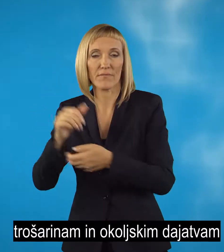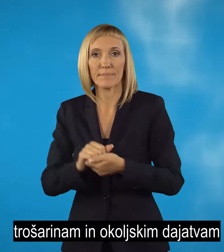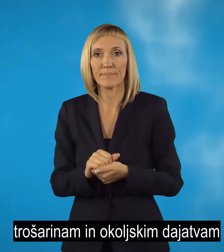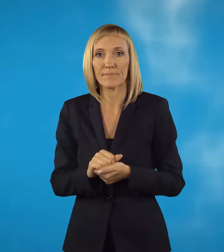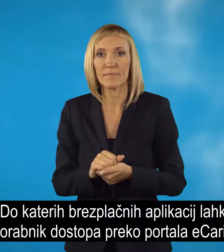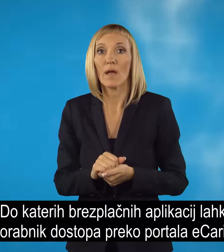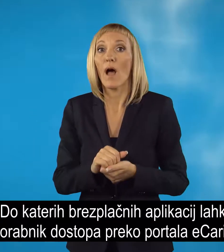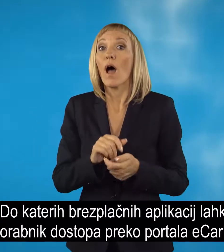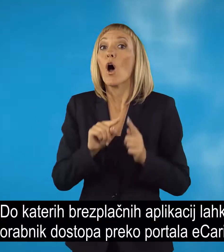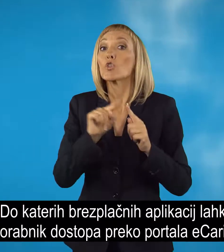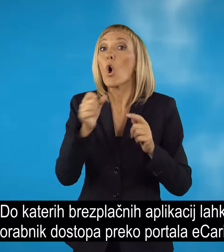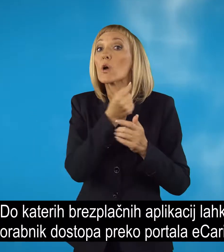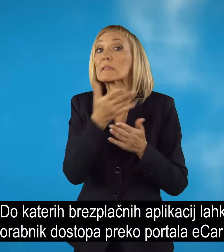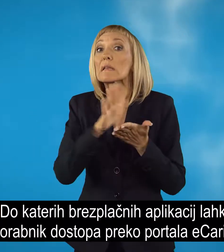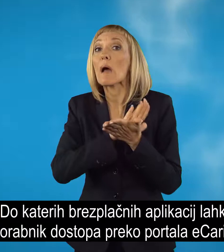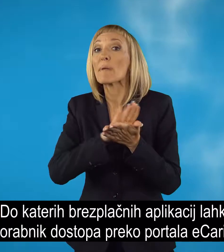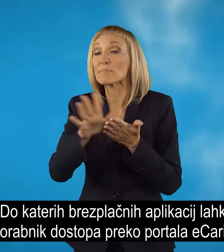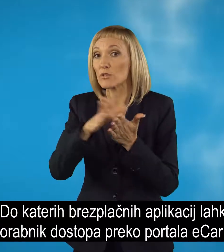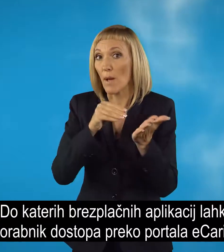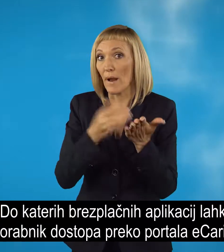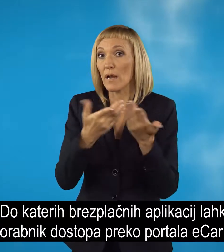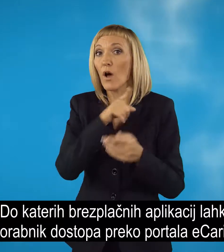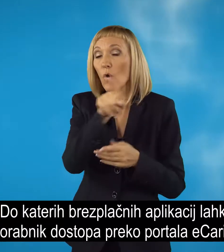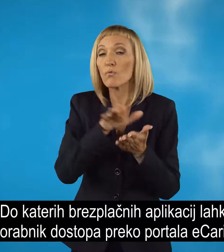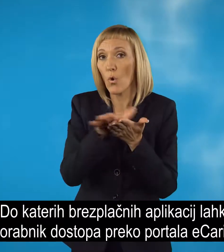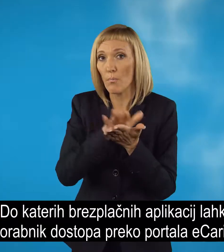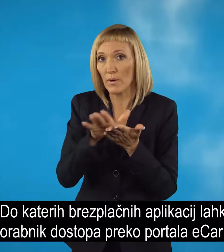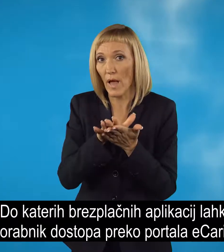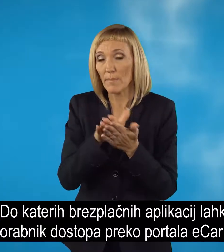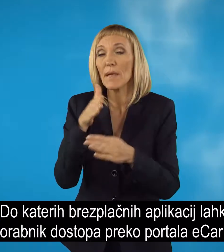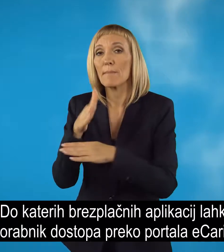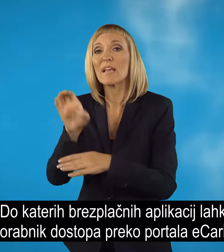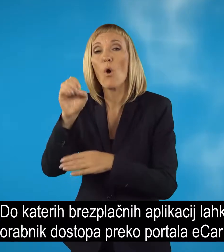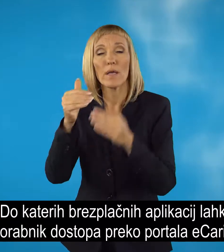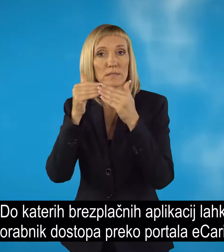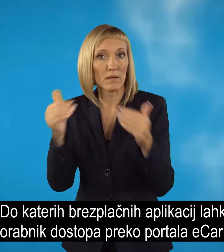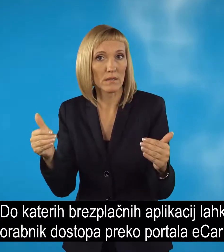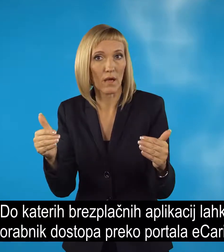Do katerih brezplačnih aplikacij lahko uporabnik dostopa preko portala e-carina?